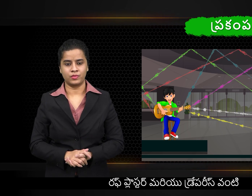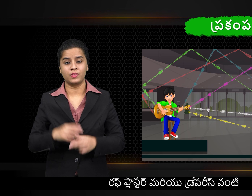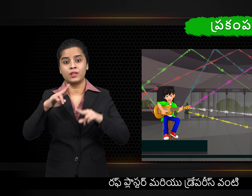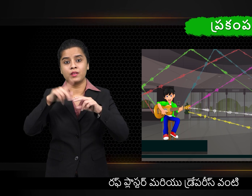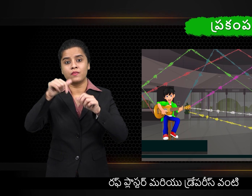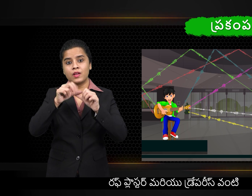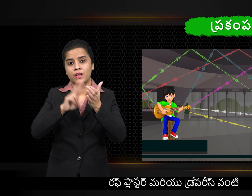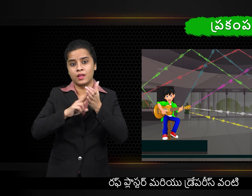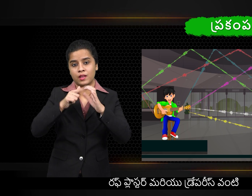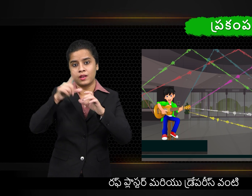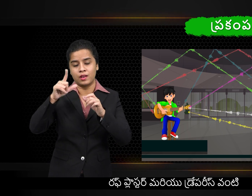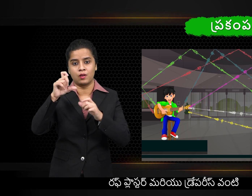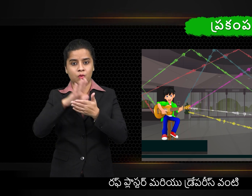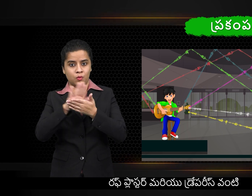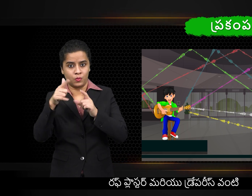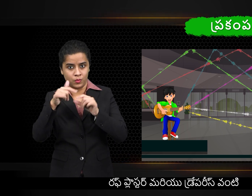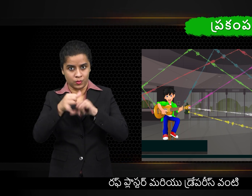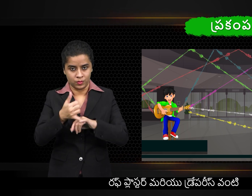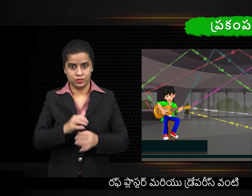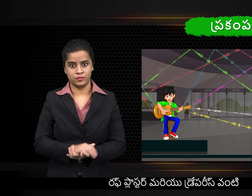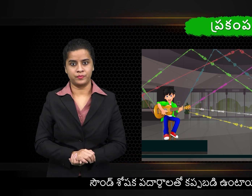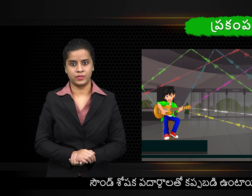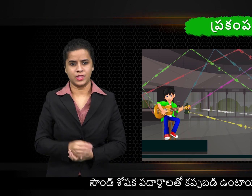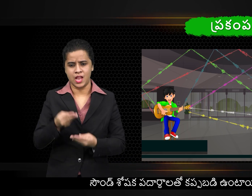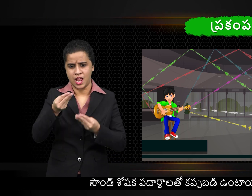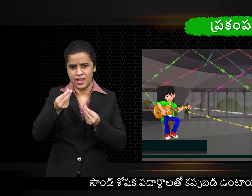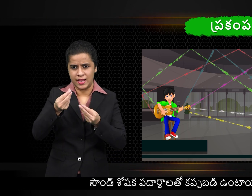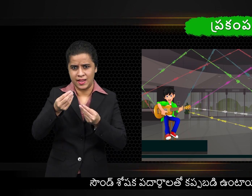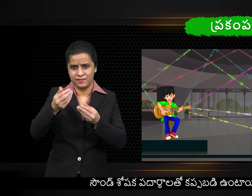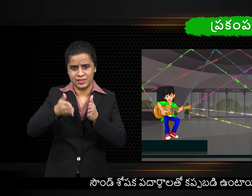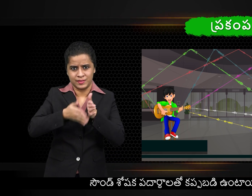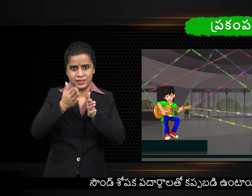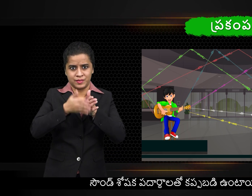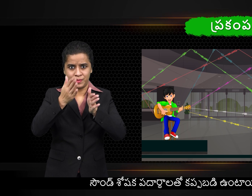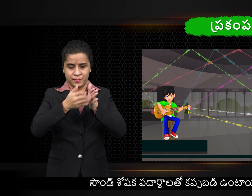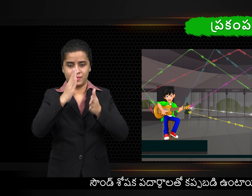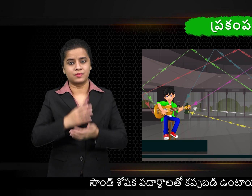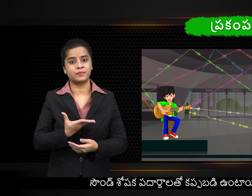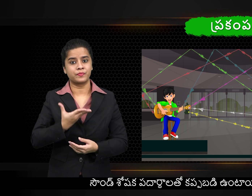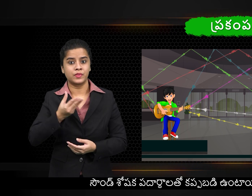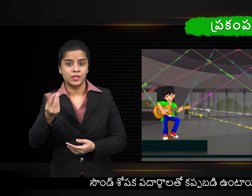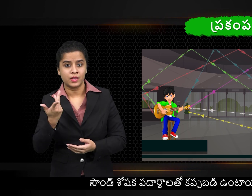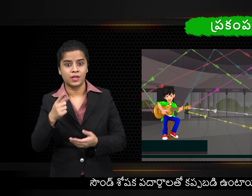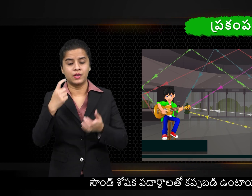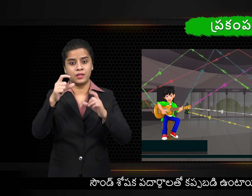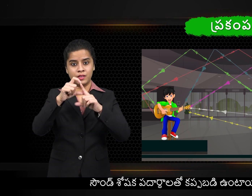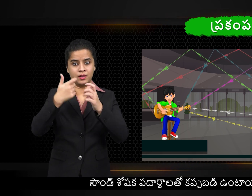రఫ్ ప్లాస్టర్ మరియు డ్రేపరీస్ వంటి సౌండ్ శోషక పదార్థాలతో కప్పబడి